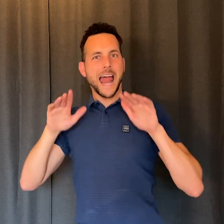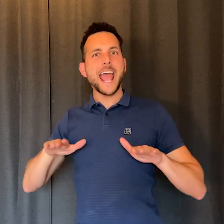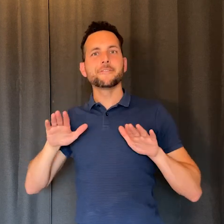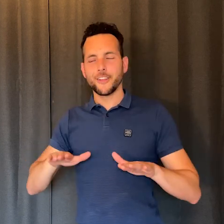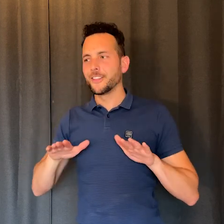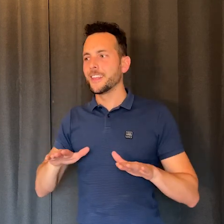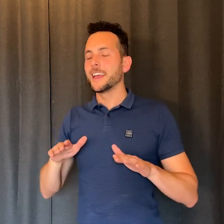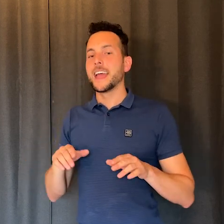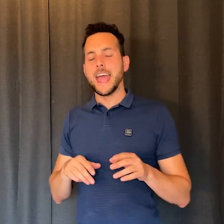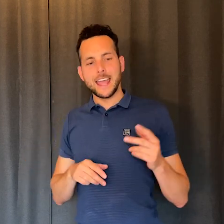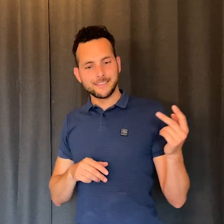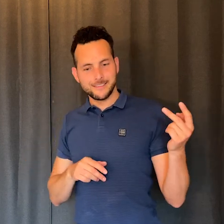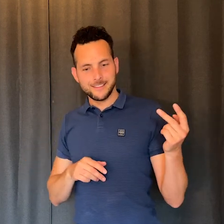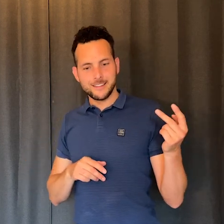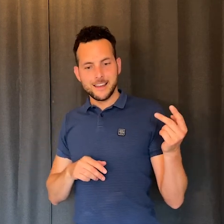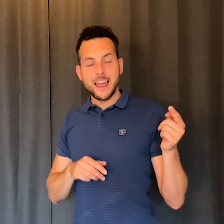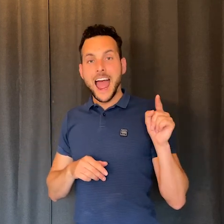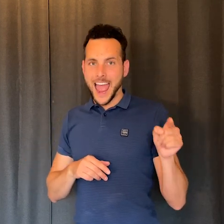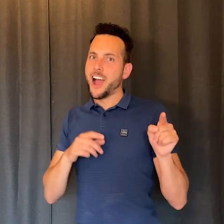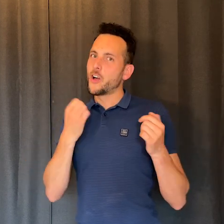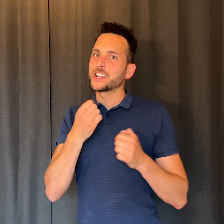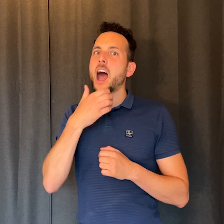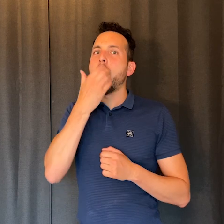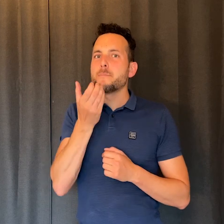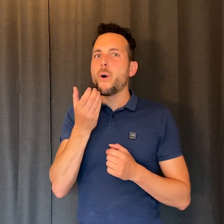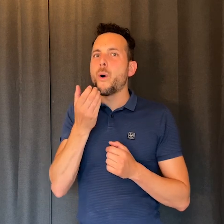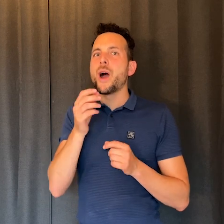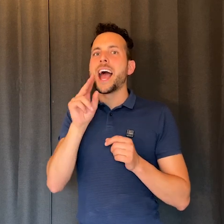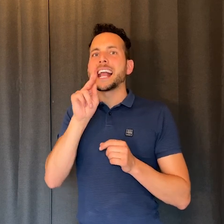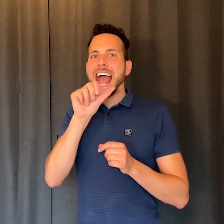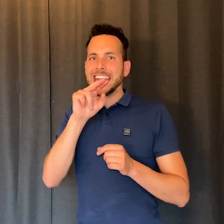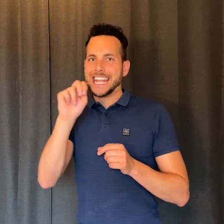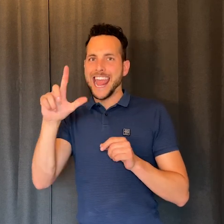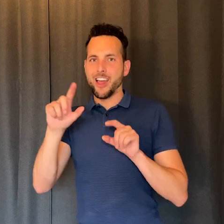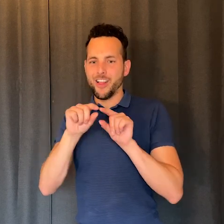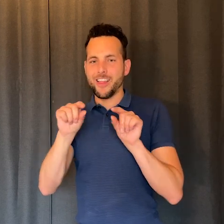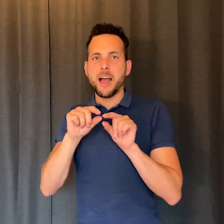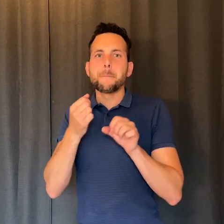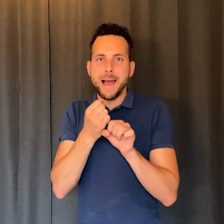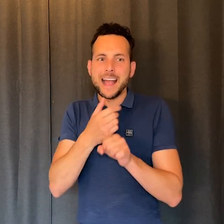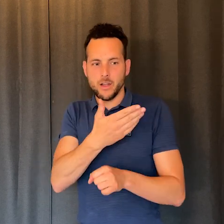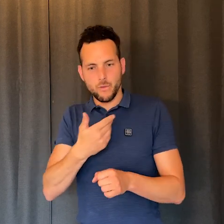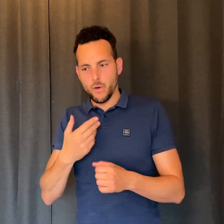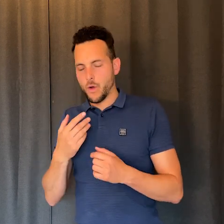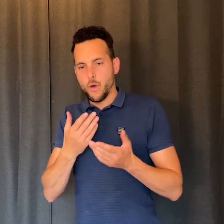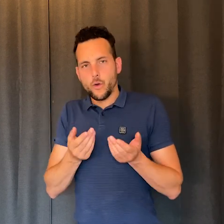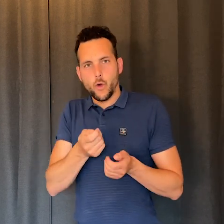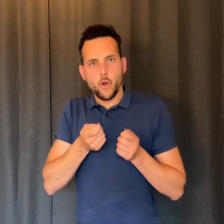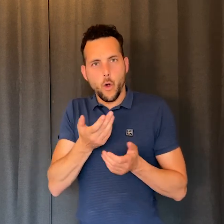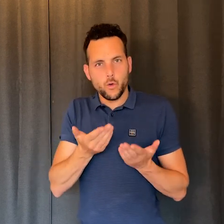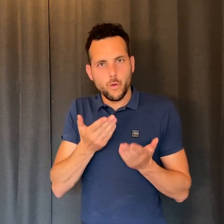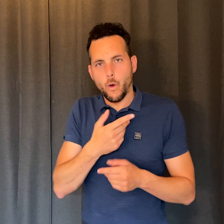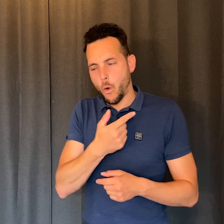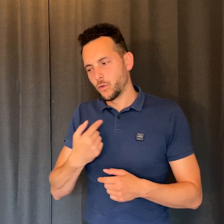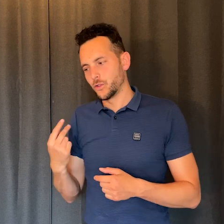Hij gaat altijd een appeltje kaneel voor ons maken. Hij is lief en hij is zorgzaam. Als hij met alles